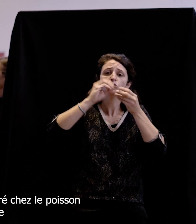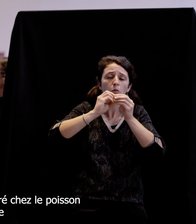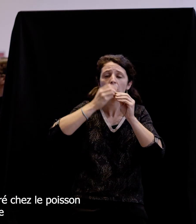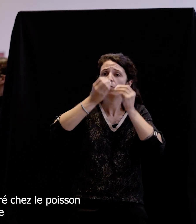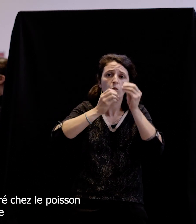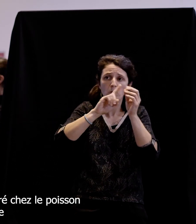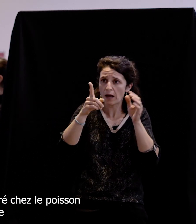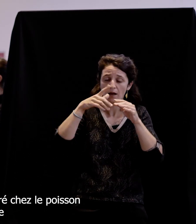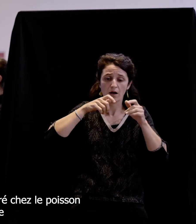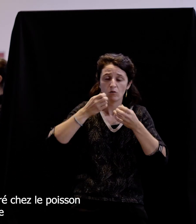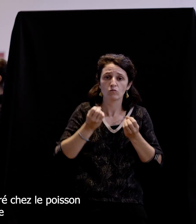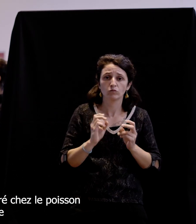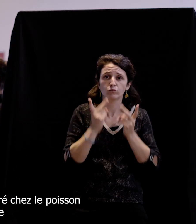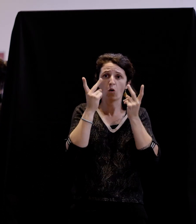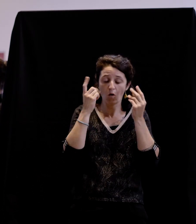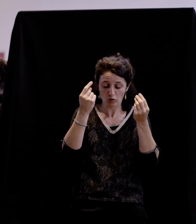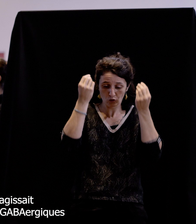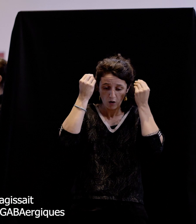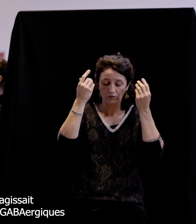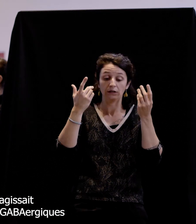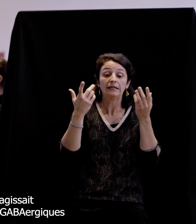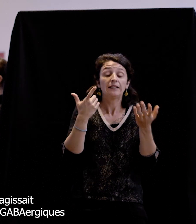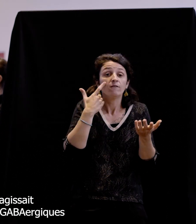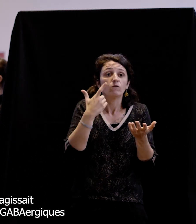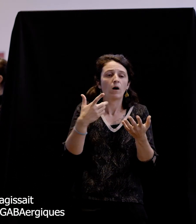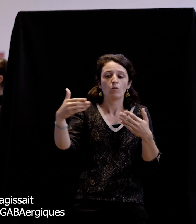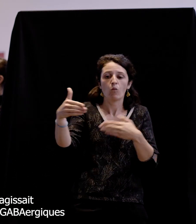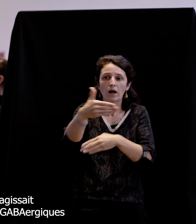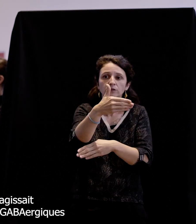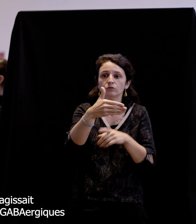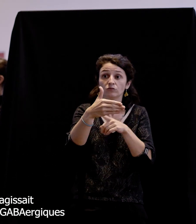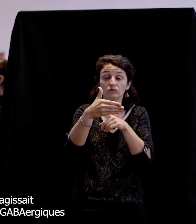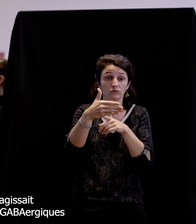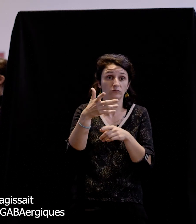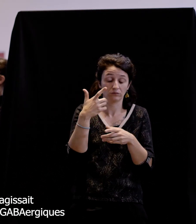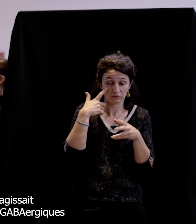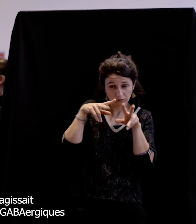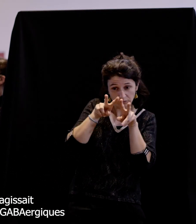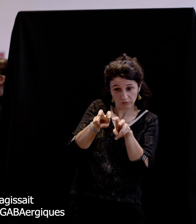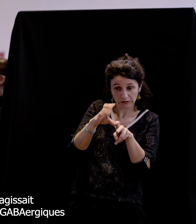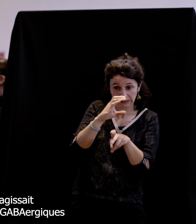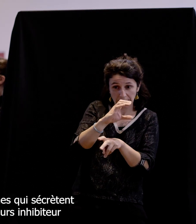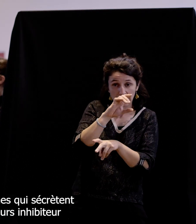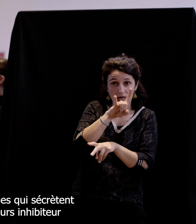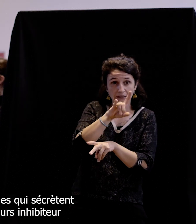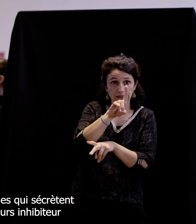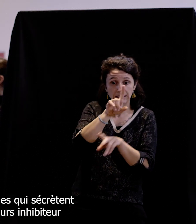bien, ils ont montré chez le poisson zèbre que CHD7 agissait sur ces neurones